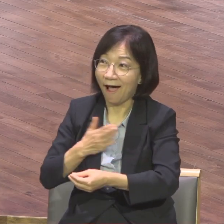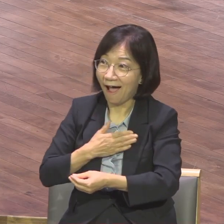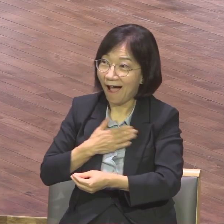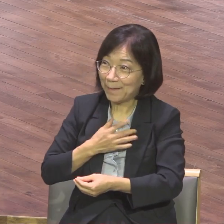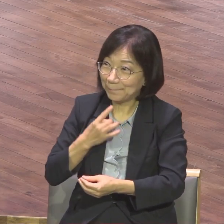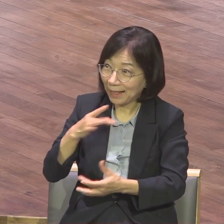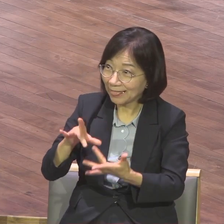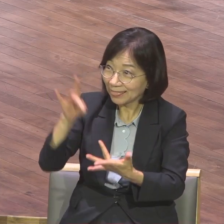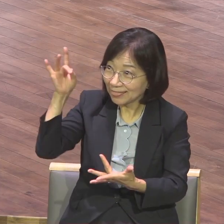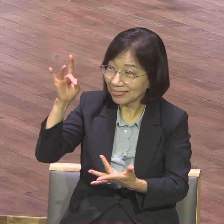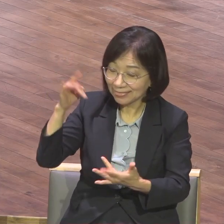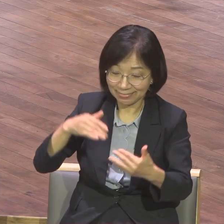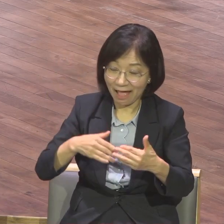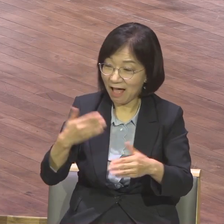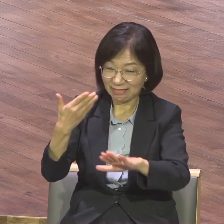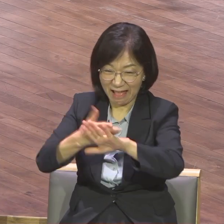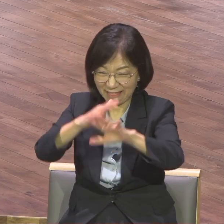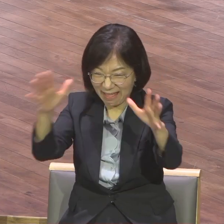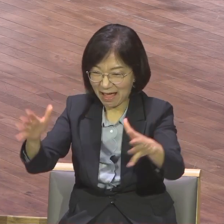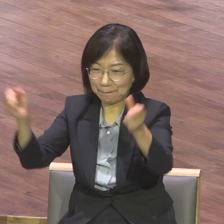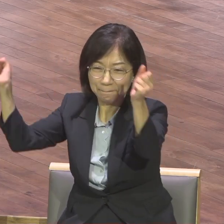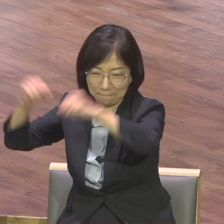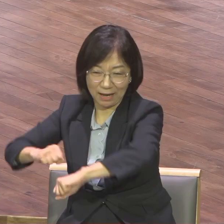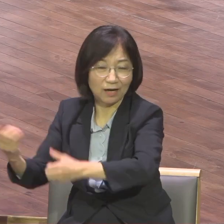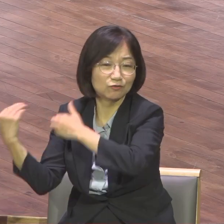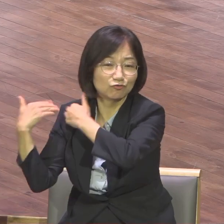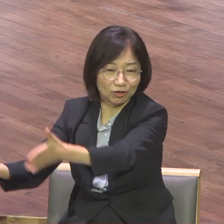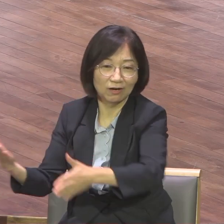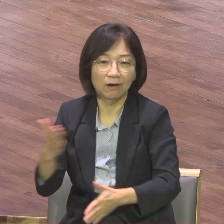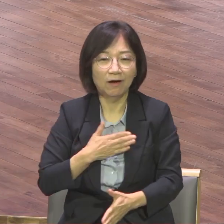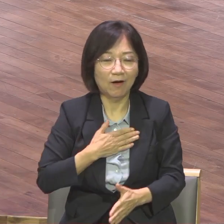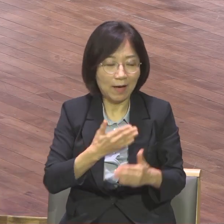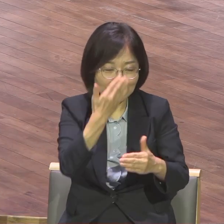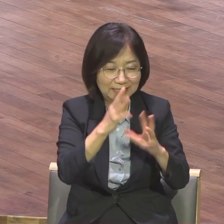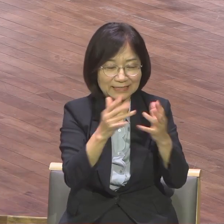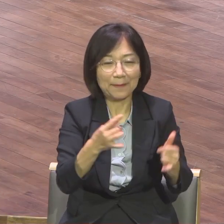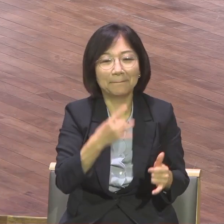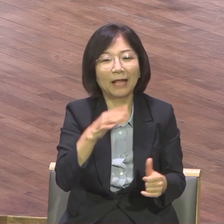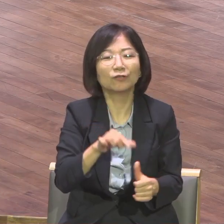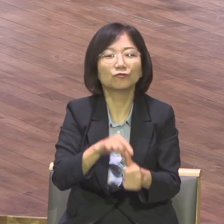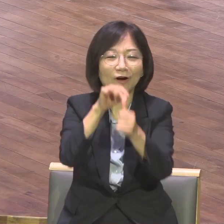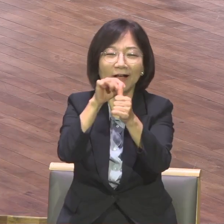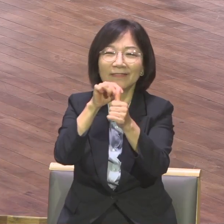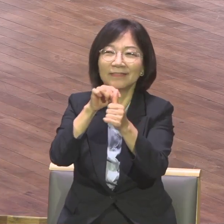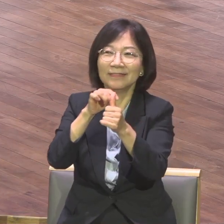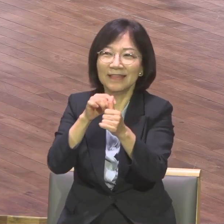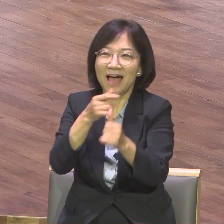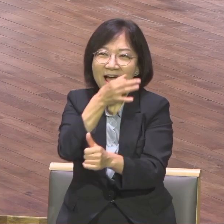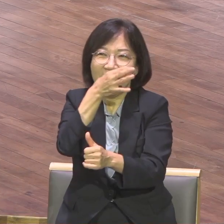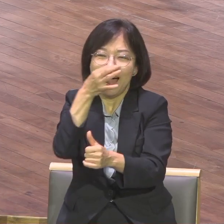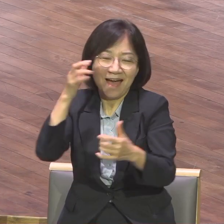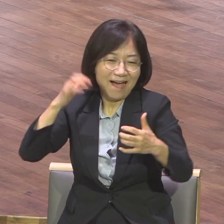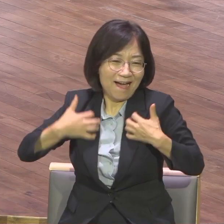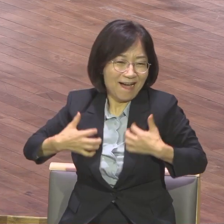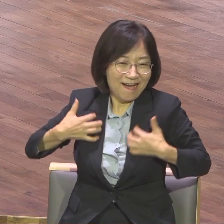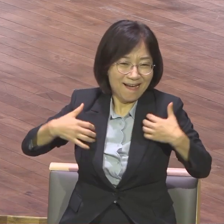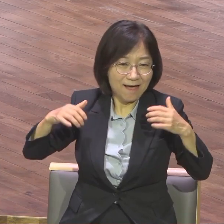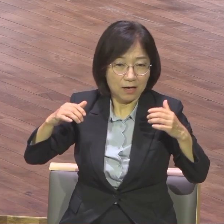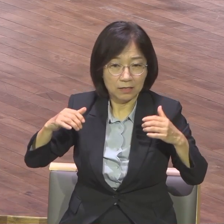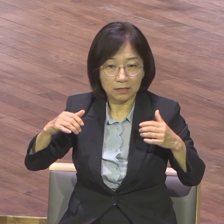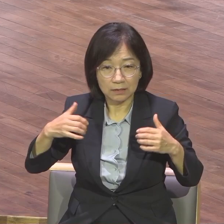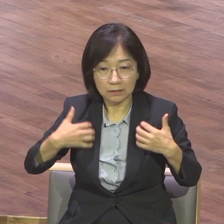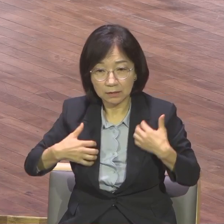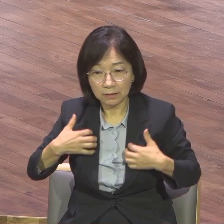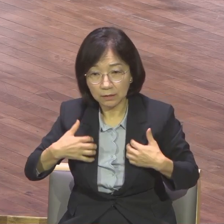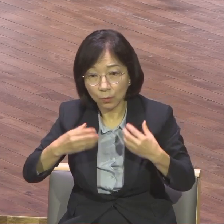선민이래. 하나님의 뜻과 이 계획과는 다르게 전부 다 정반대의 청개구리 행동을 지금도 그렇게